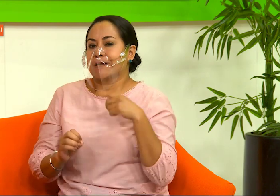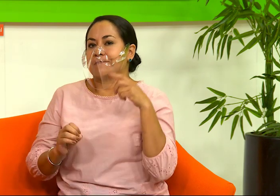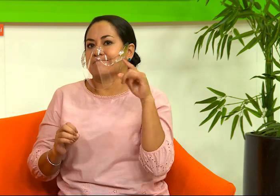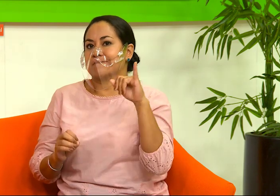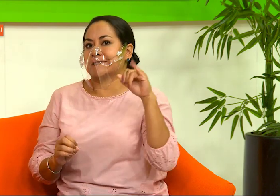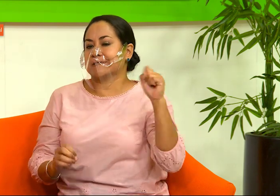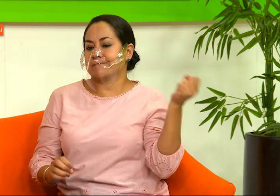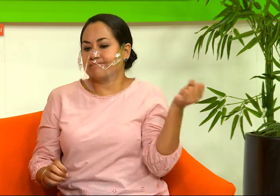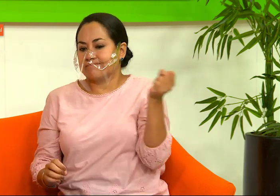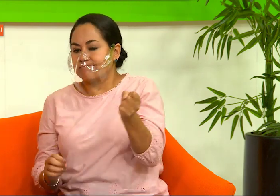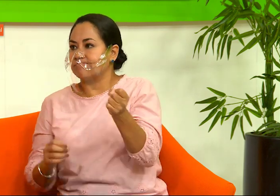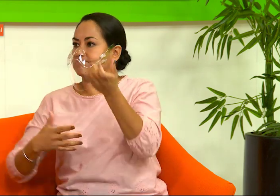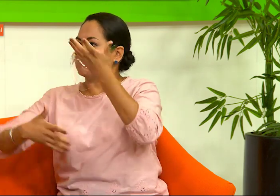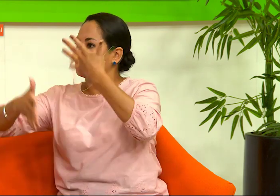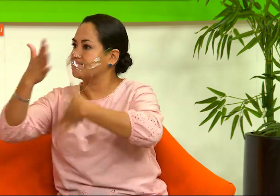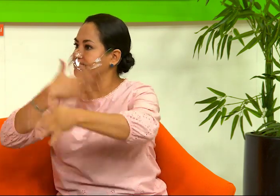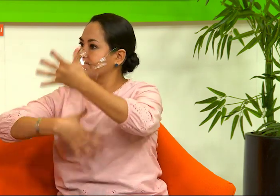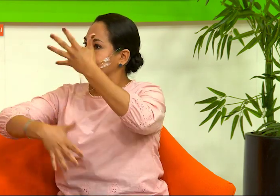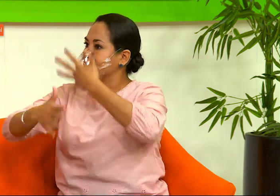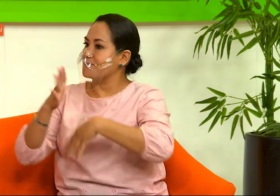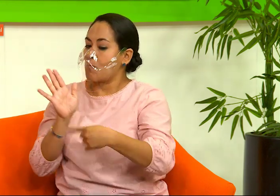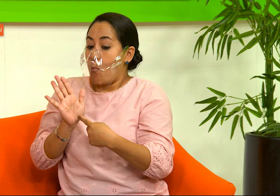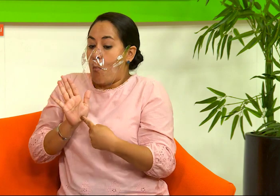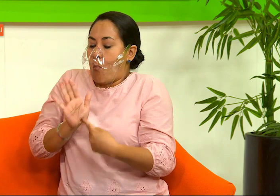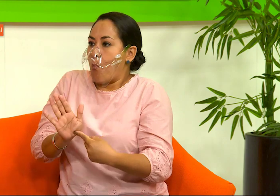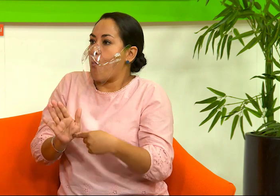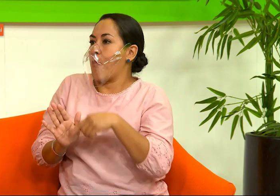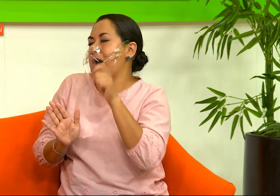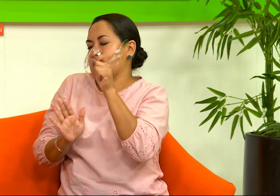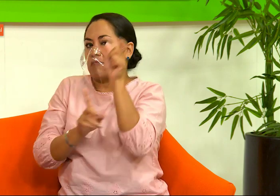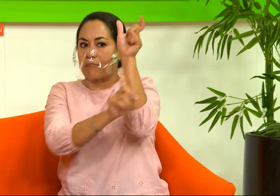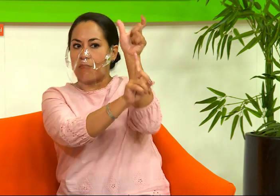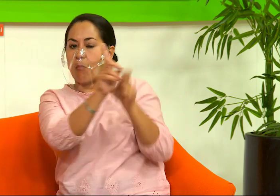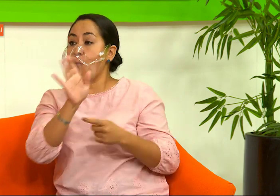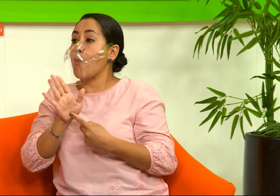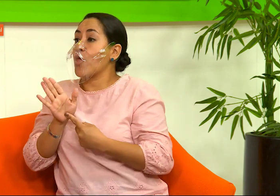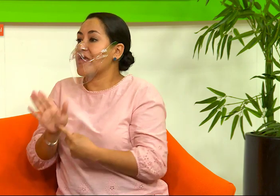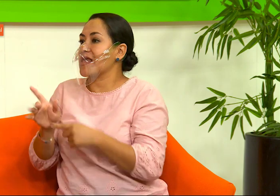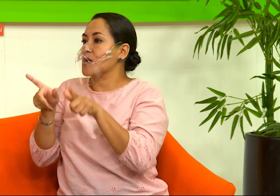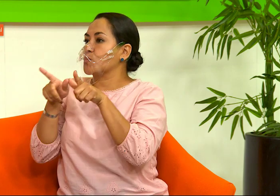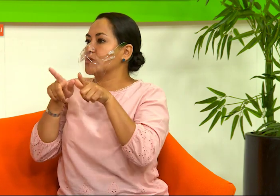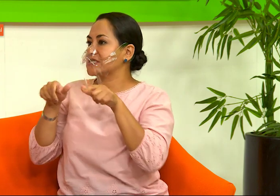Lo importante también es que los niños vayan aprendiendo lengua de señas. ¿Cómo? Bueno, pues cuando llega